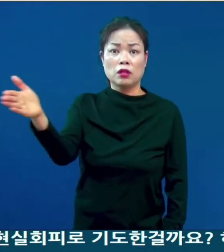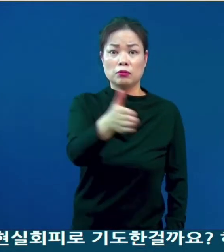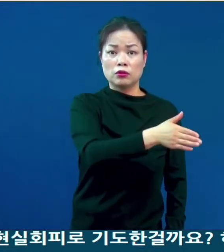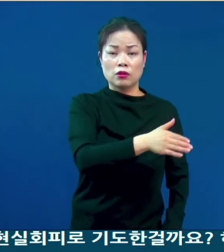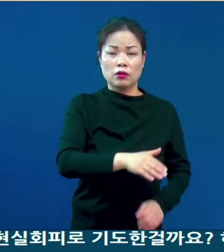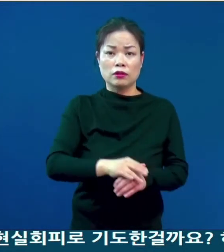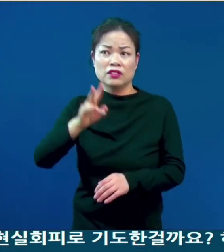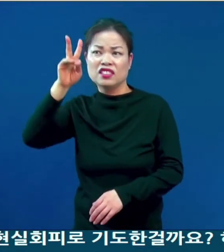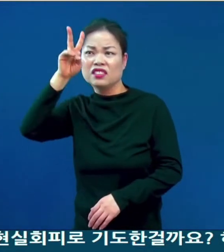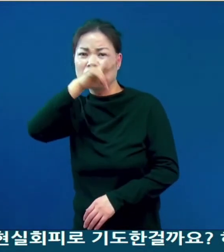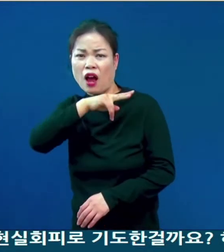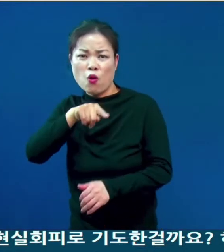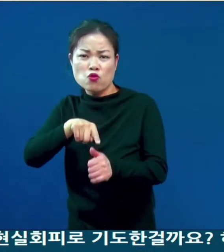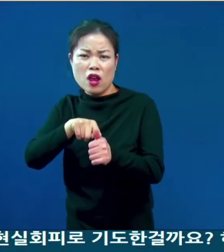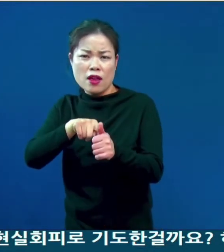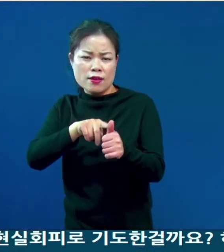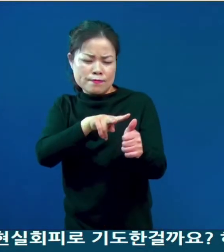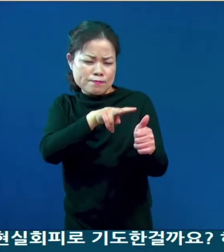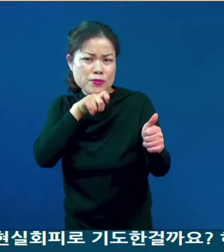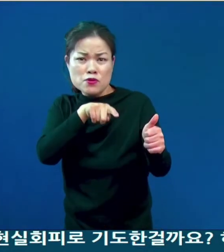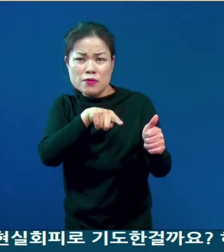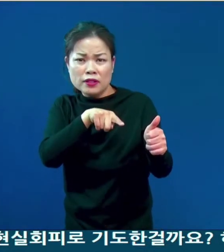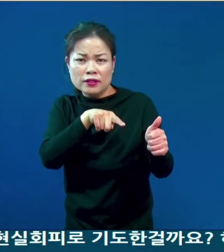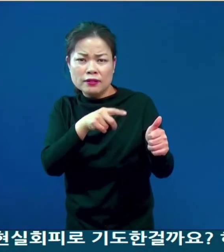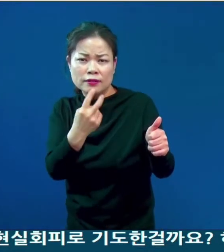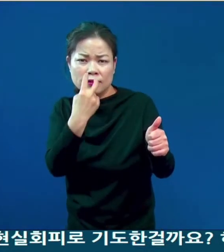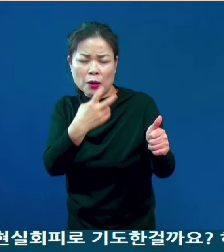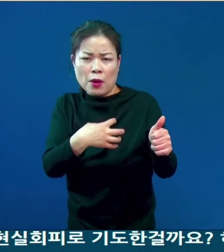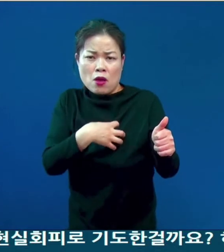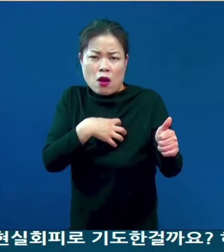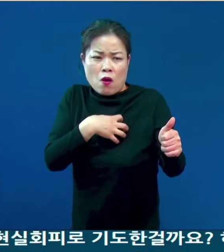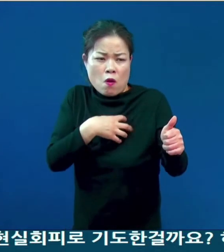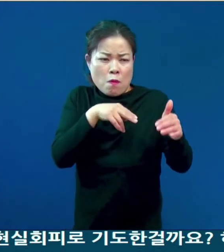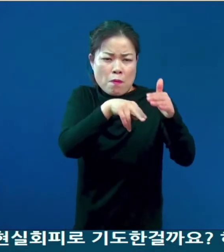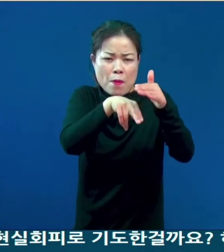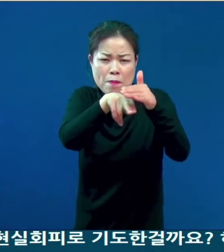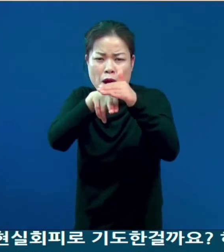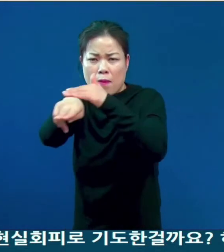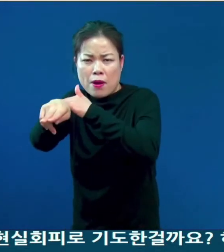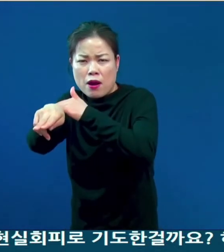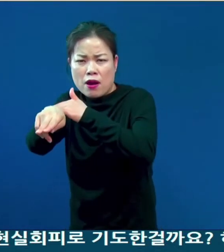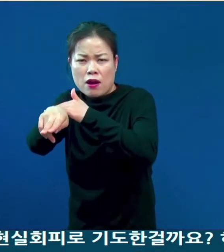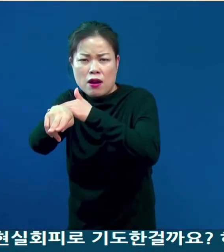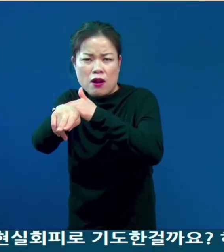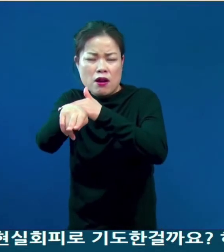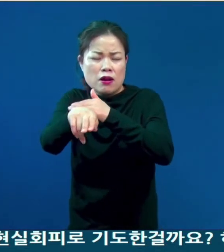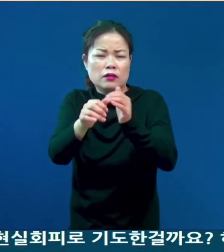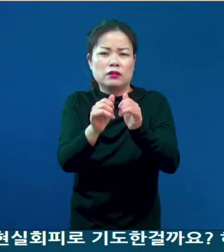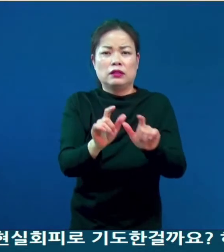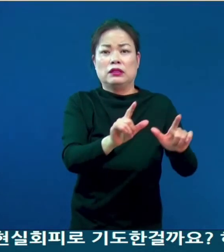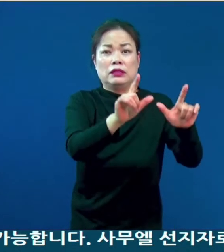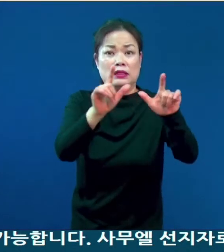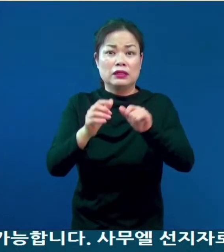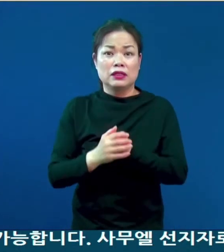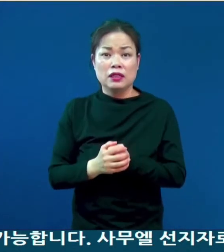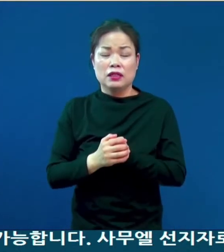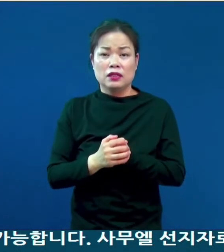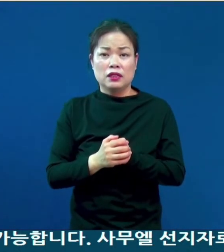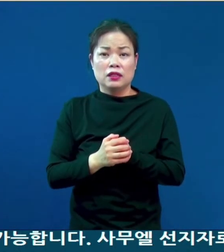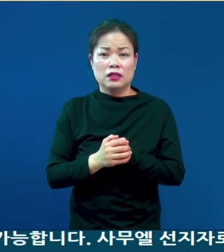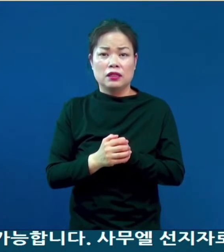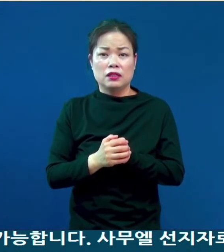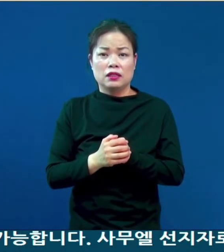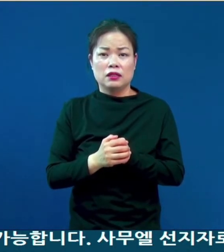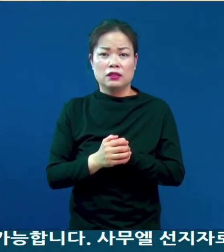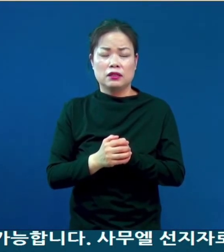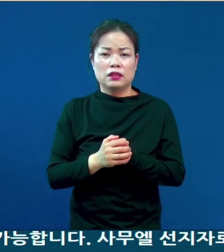그때부터 사울의 미움을 받아서 생명을 쫓기는 그런 망명자 생활, 이런 생활을